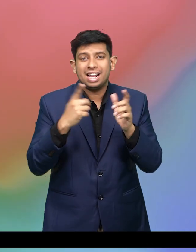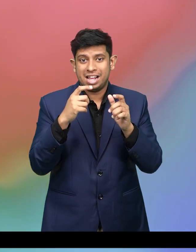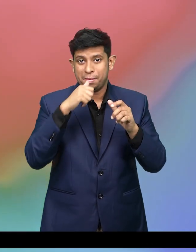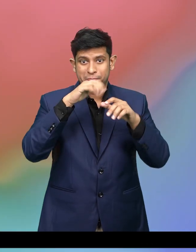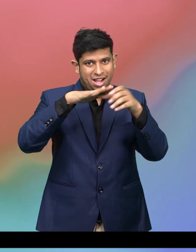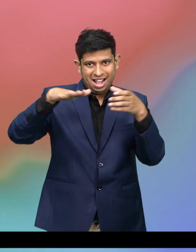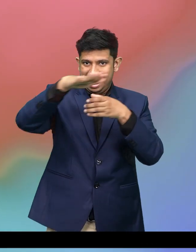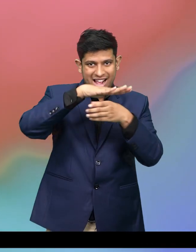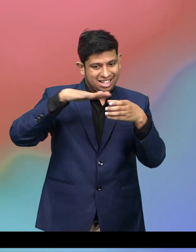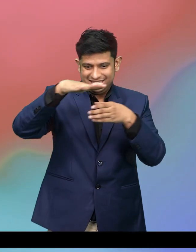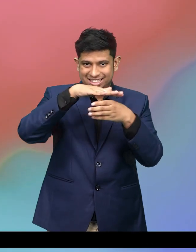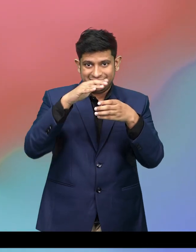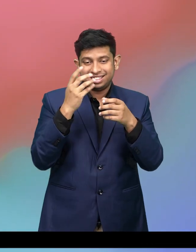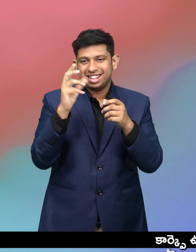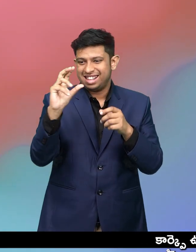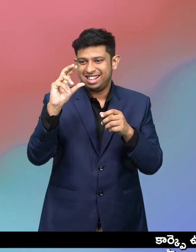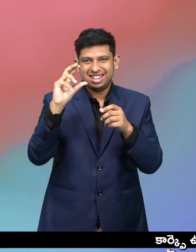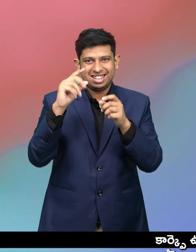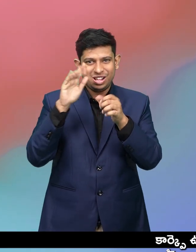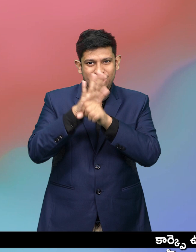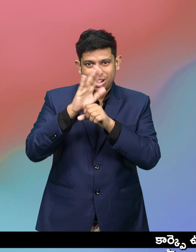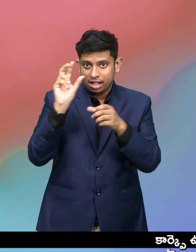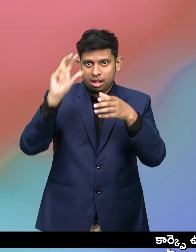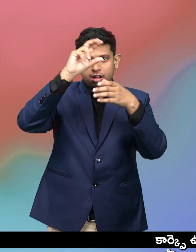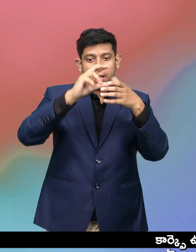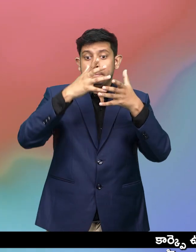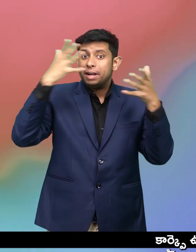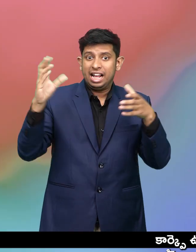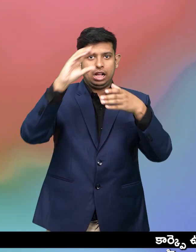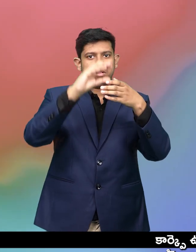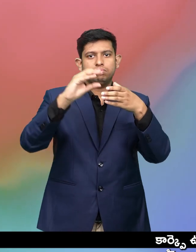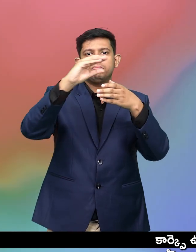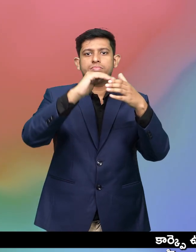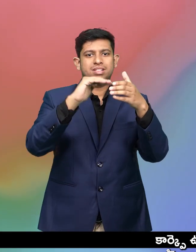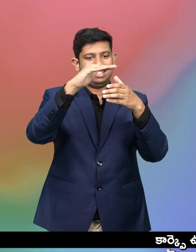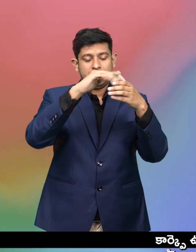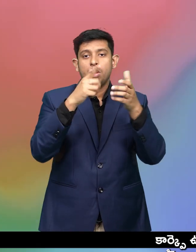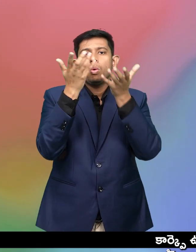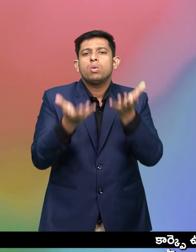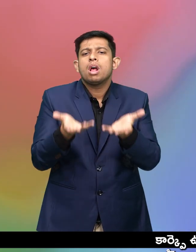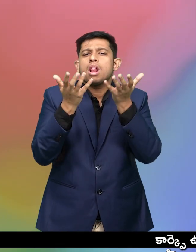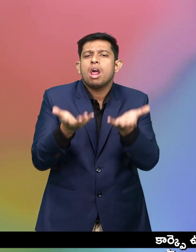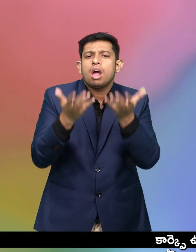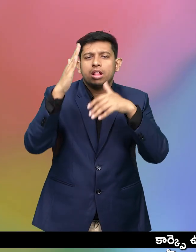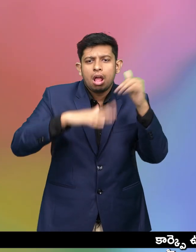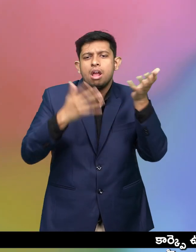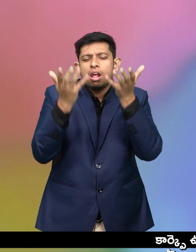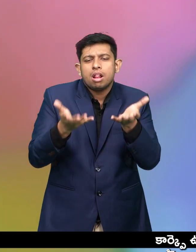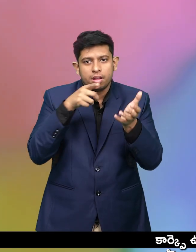దీనర్థం కార్క్ బరువు కంటే కార్కుపై ఉన్న నీటి ఉధృతి ఎక్కువగా ఉంటుంది.